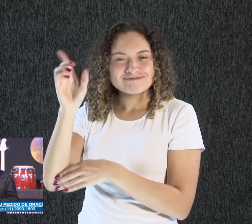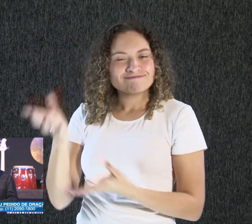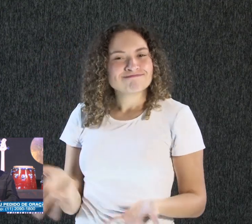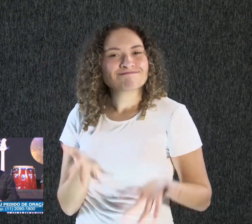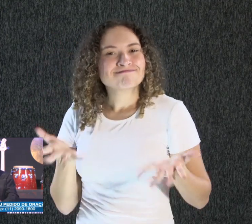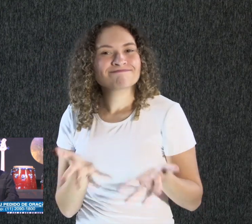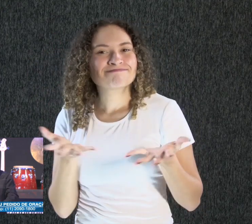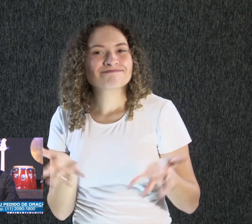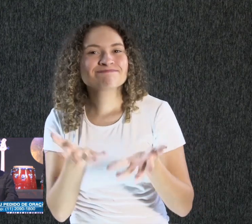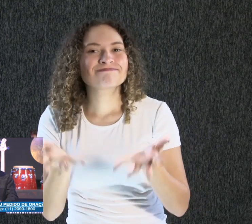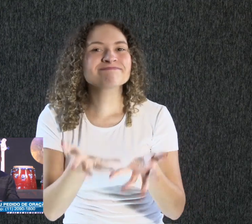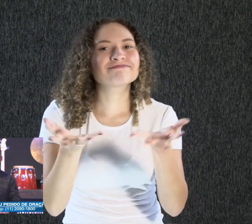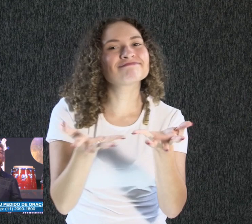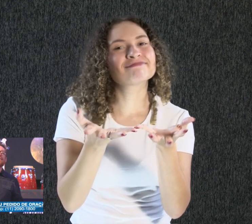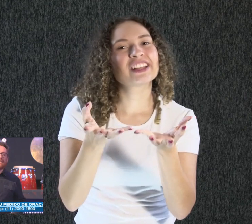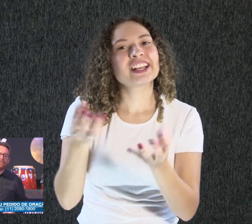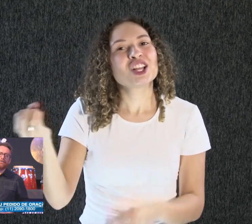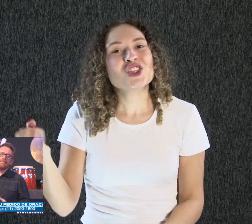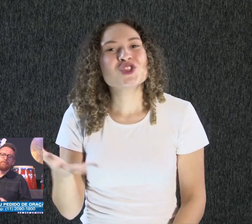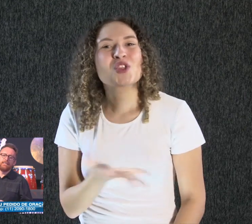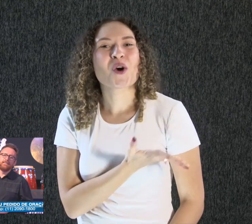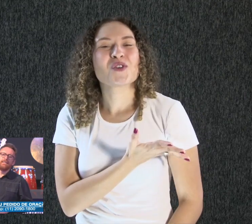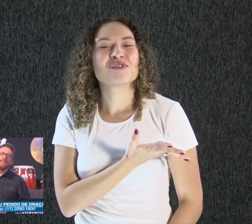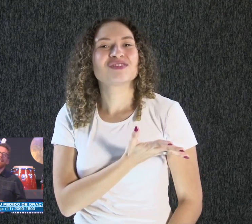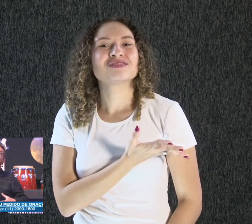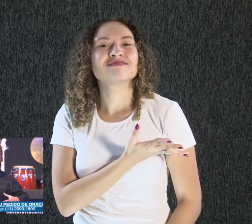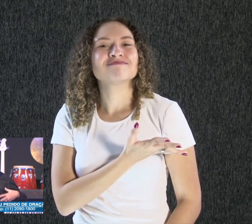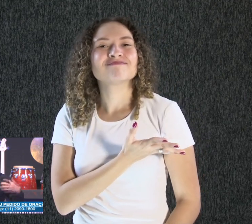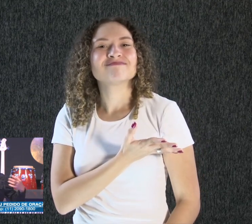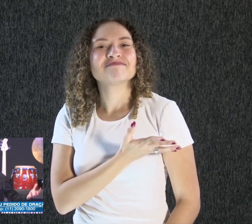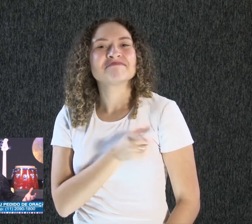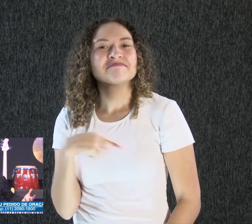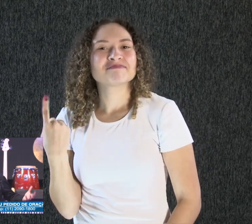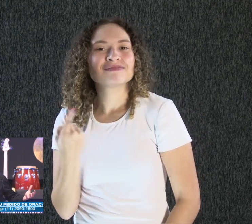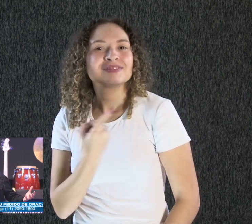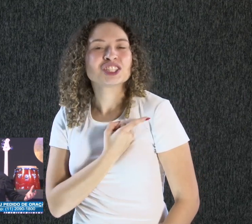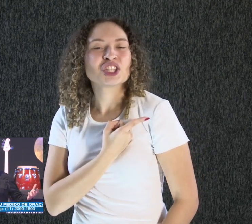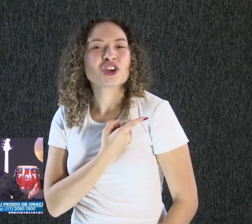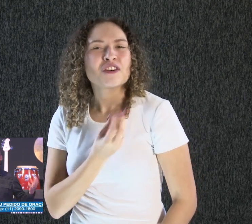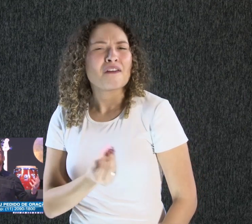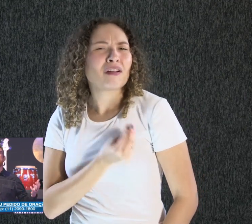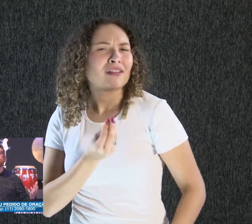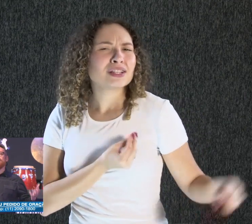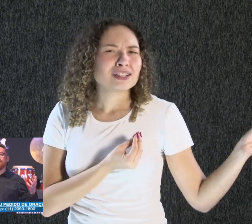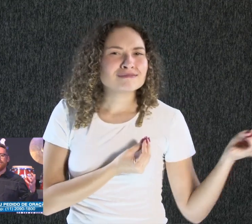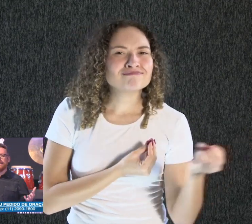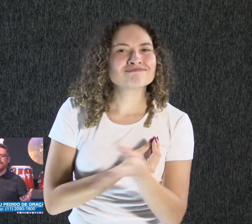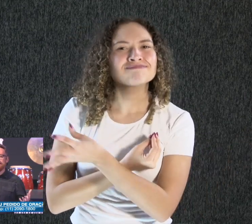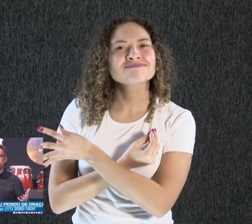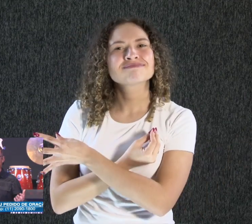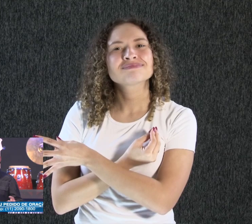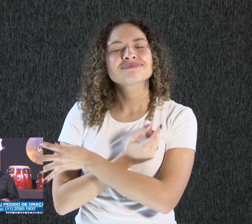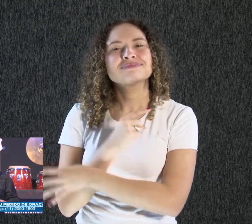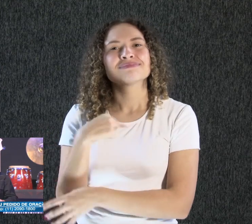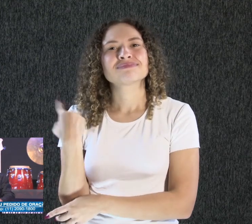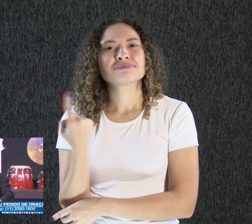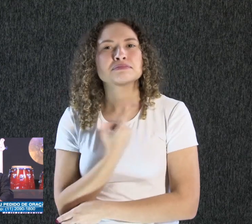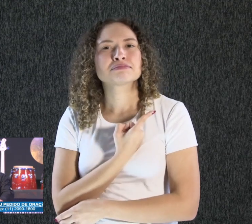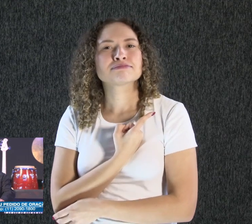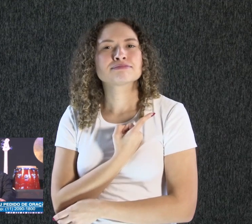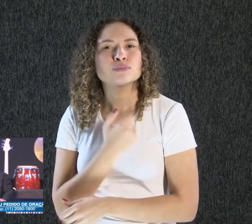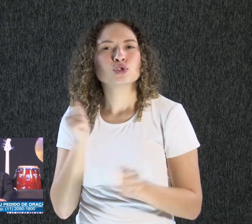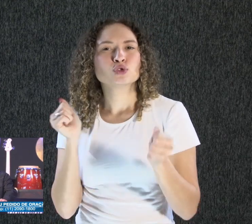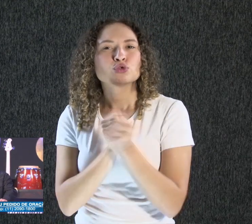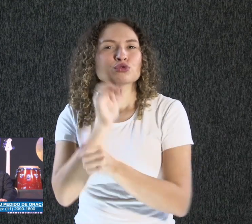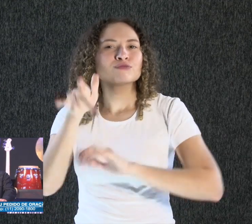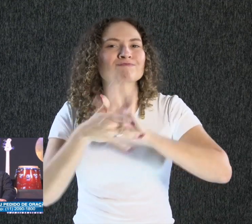lugar? Fique motivado em Cristo nesta manhã. Receba um ânimo novo. Que as suas forças sejam renovadas em Cristo Jesus